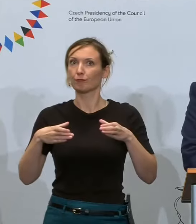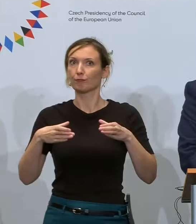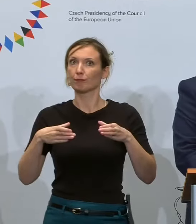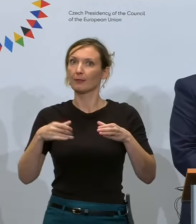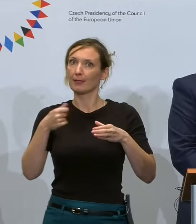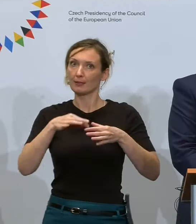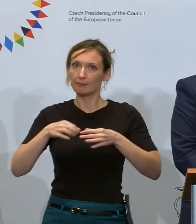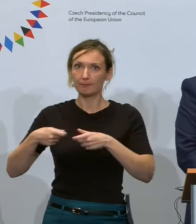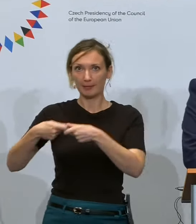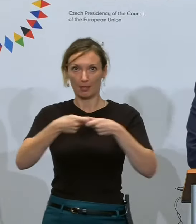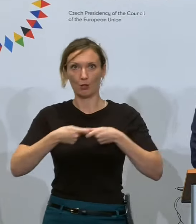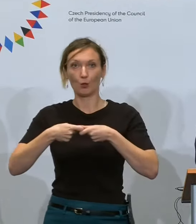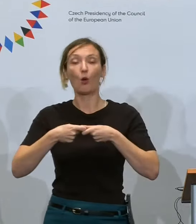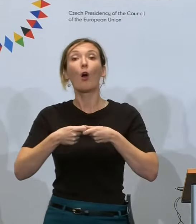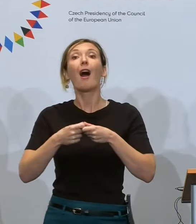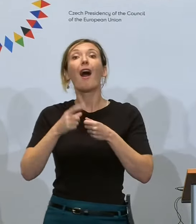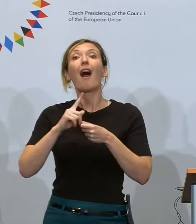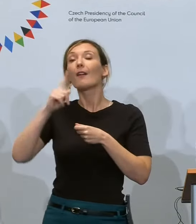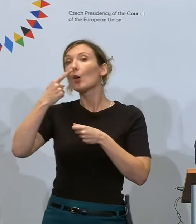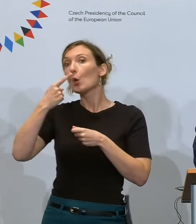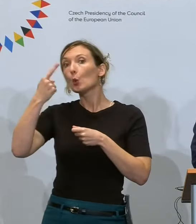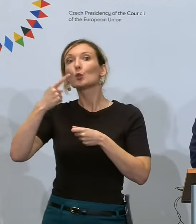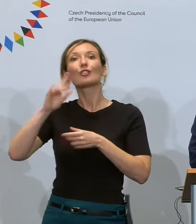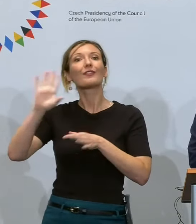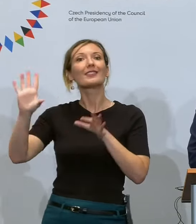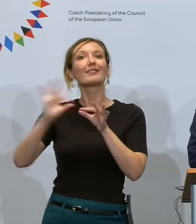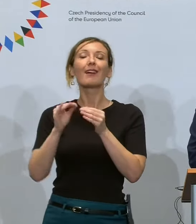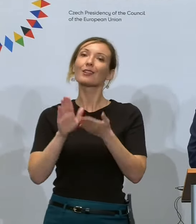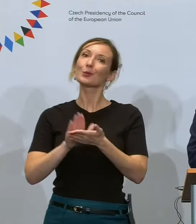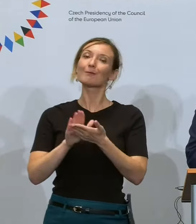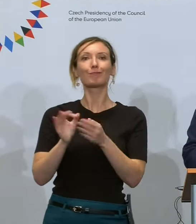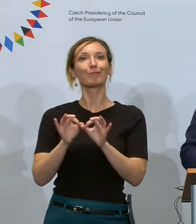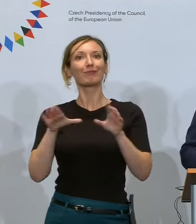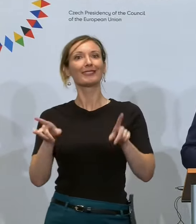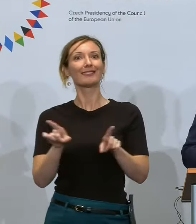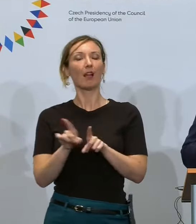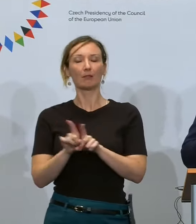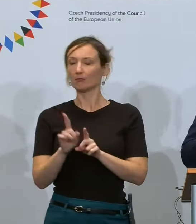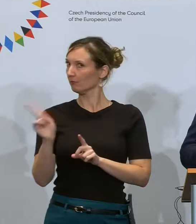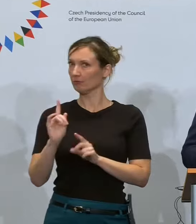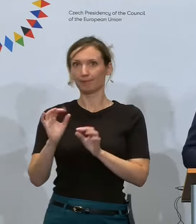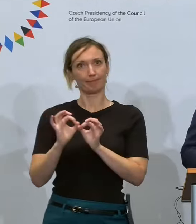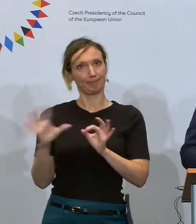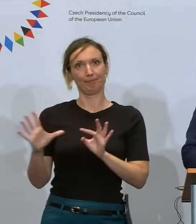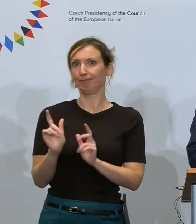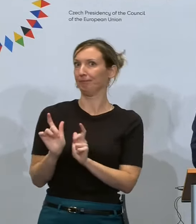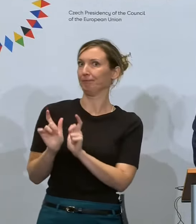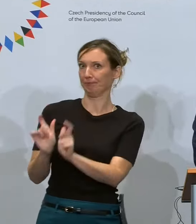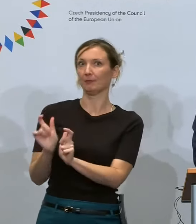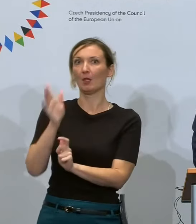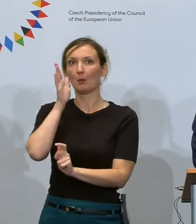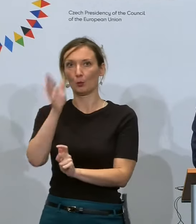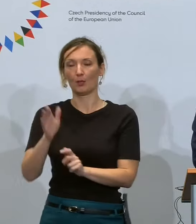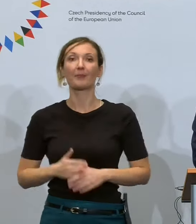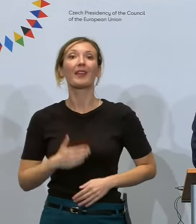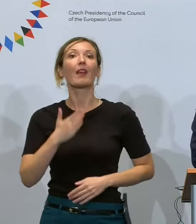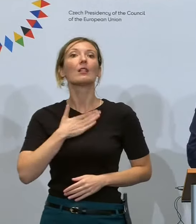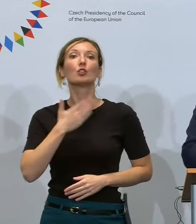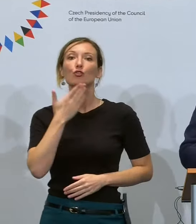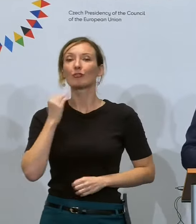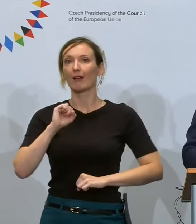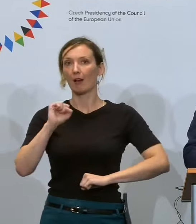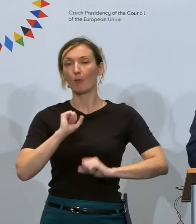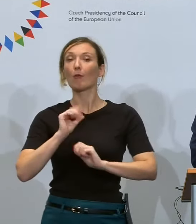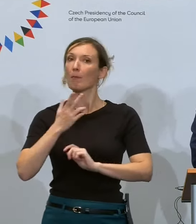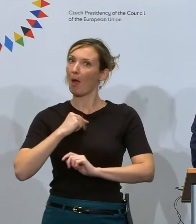s Ruskem nemůžeme pokračovat do posud. My za Českou republiku navrhujeme několik